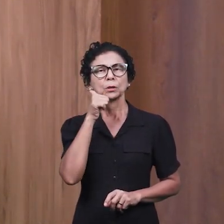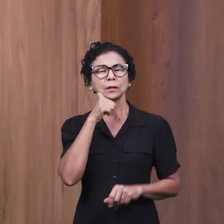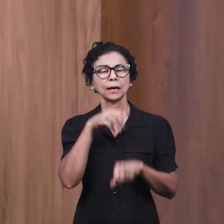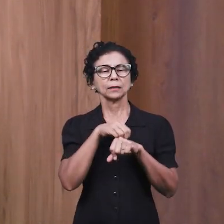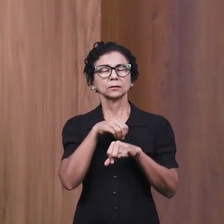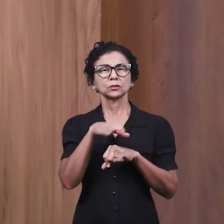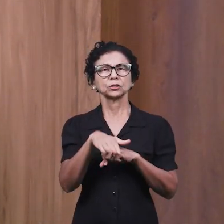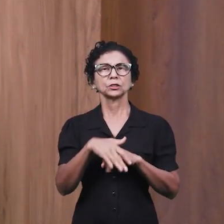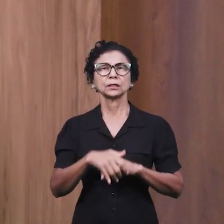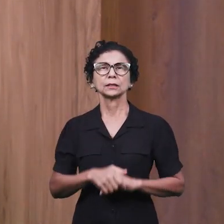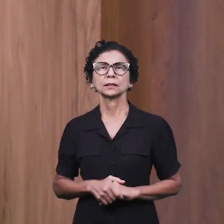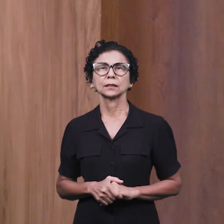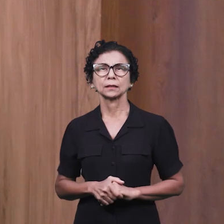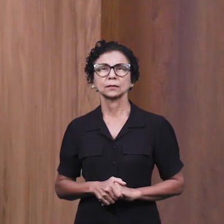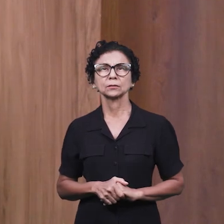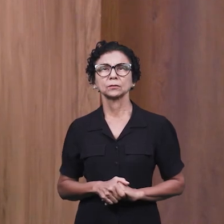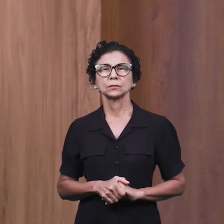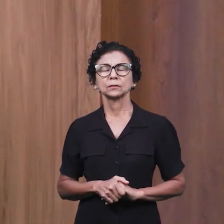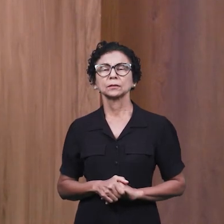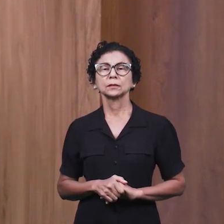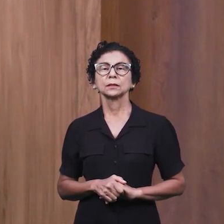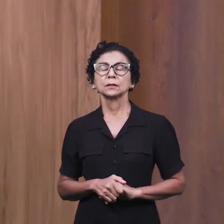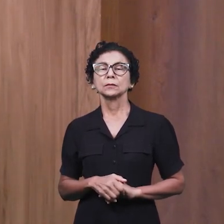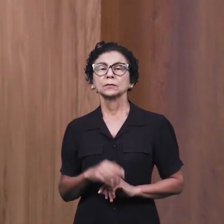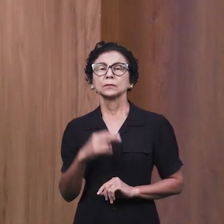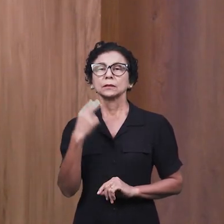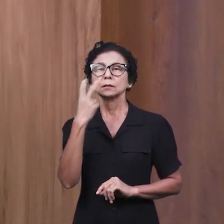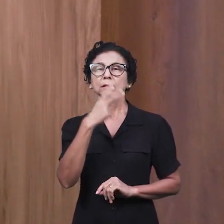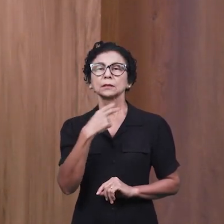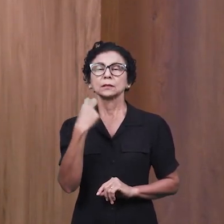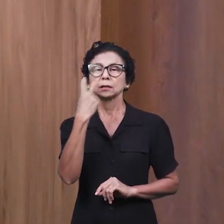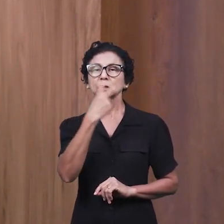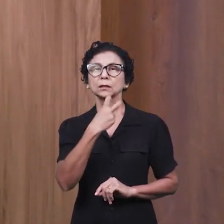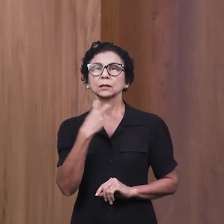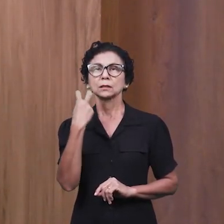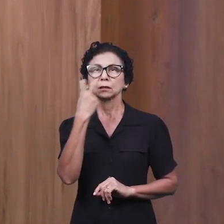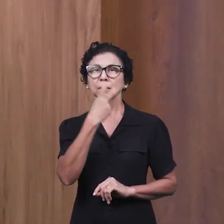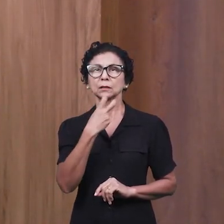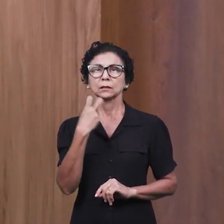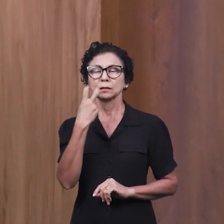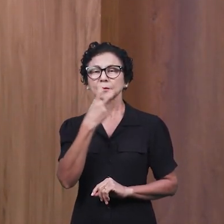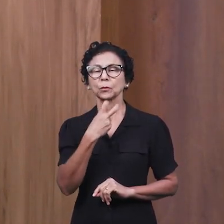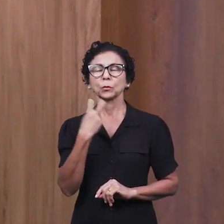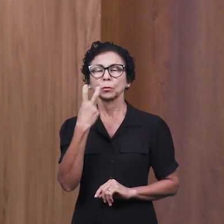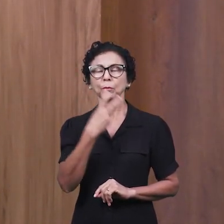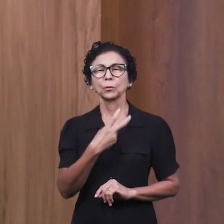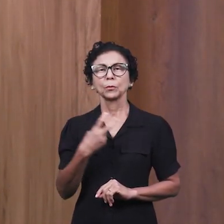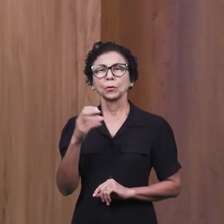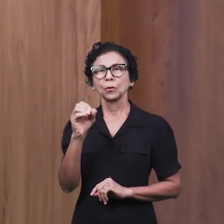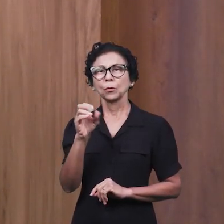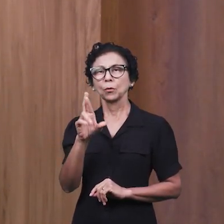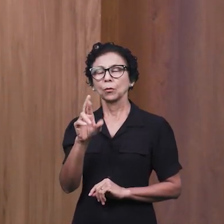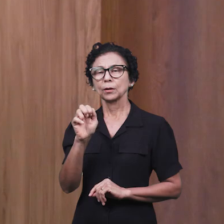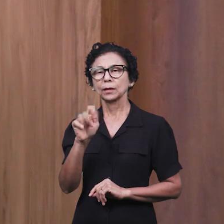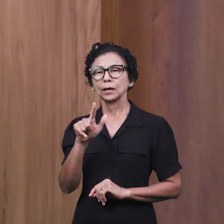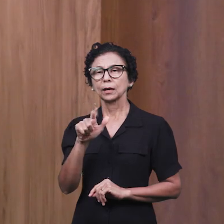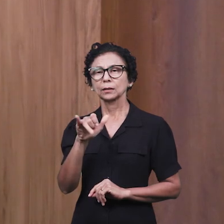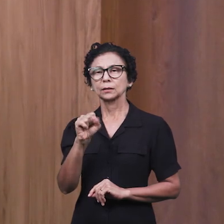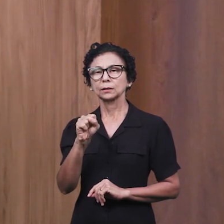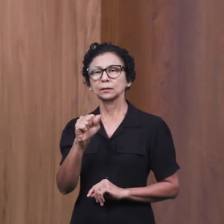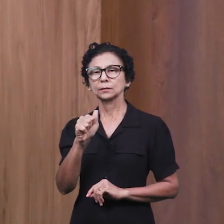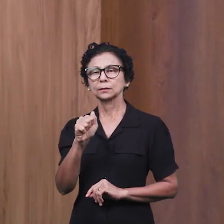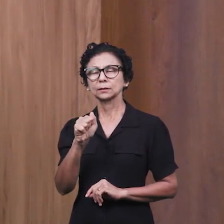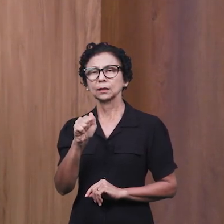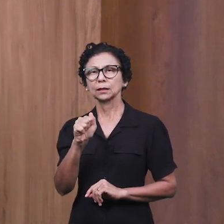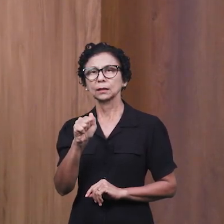de sentar e fazer essa leitura labial, esse é o sinal de oralização para o surdo. Ó. Quando o